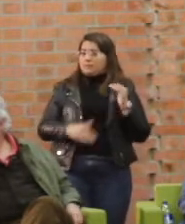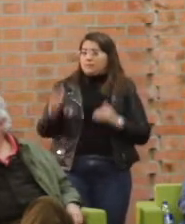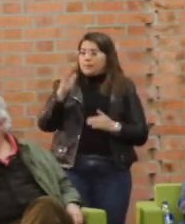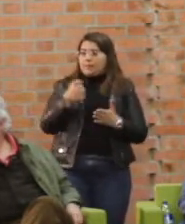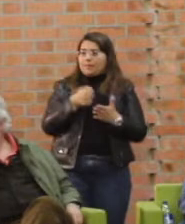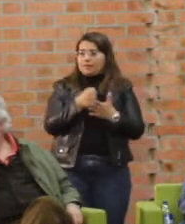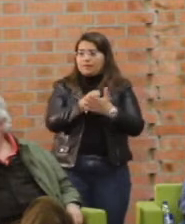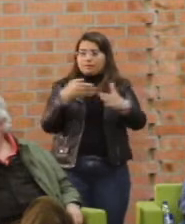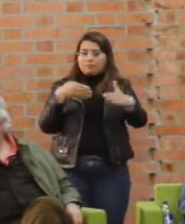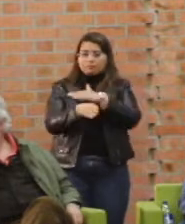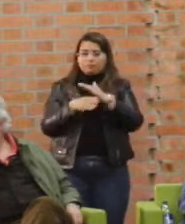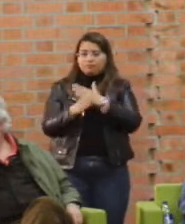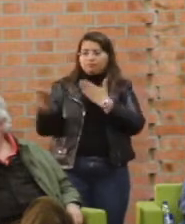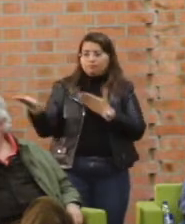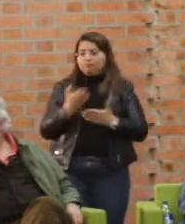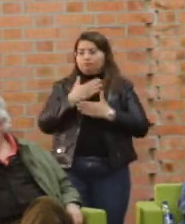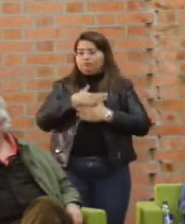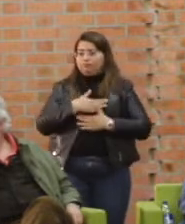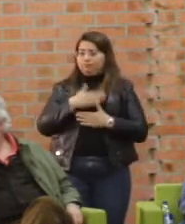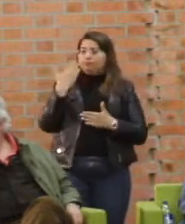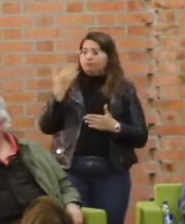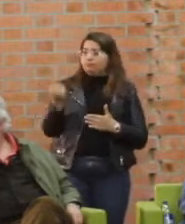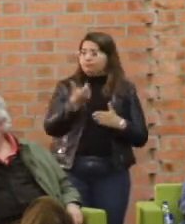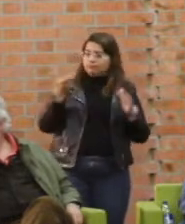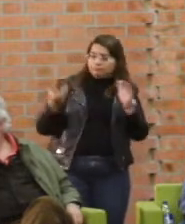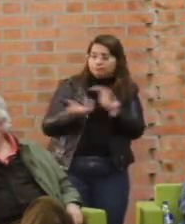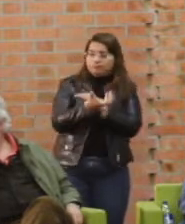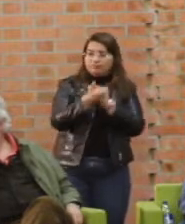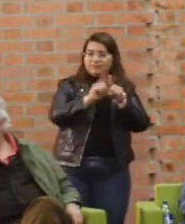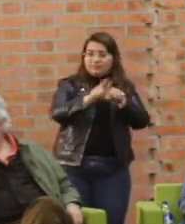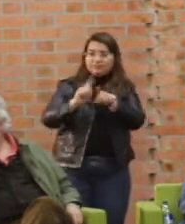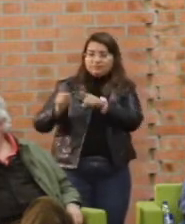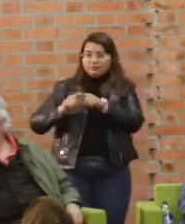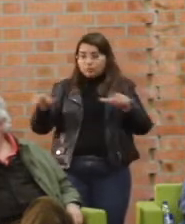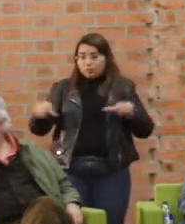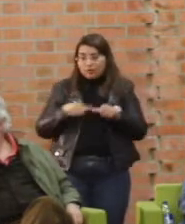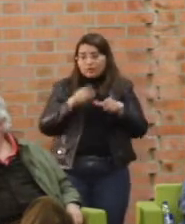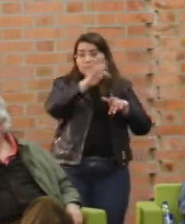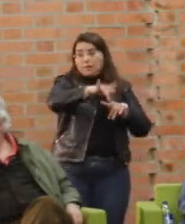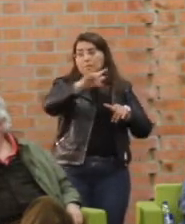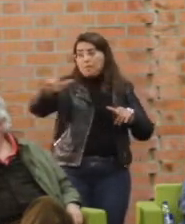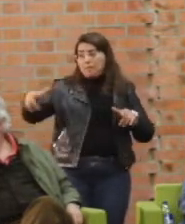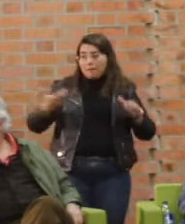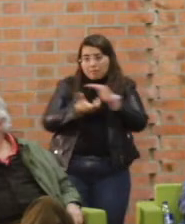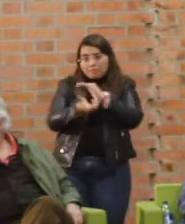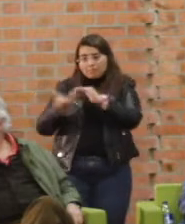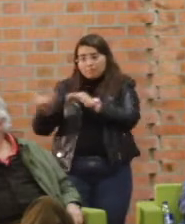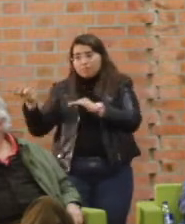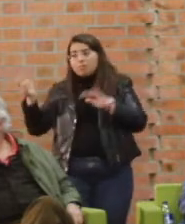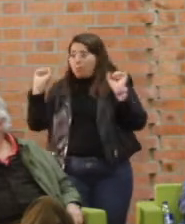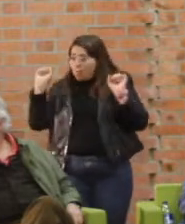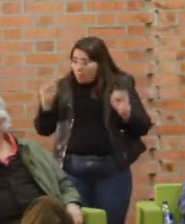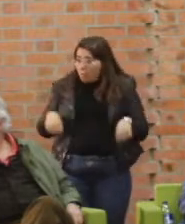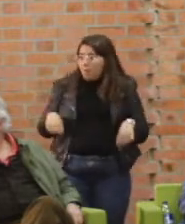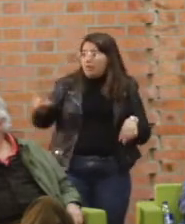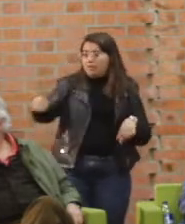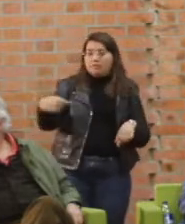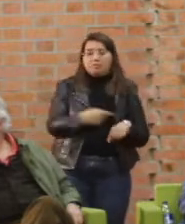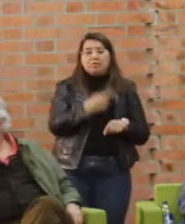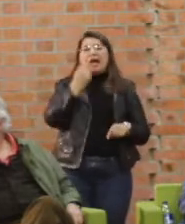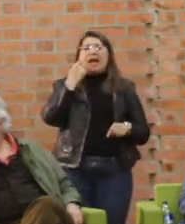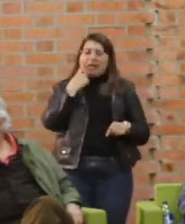posible para que las personas que están trabajando en esos lugares que son esas grietas del del debate